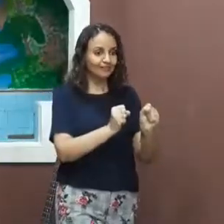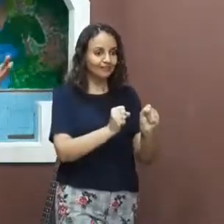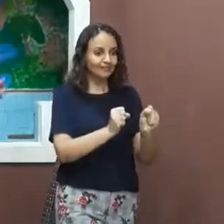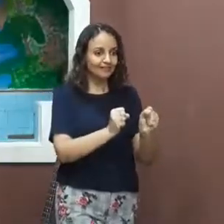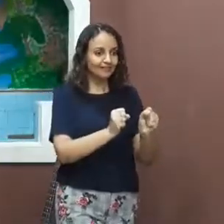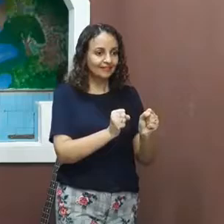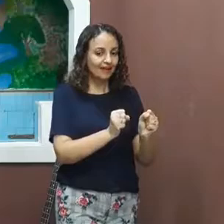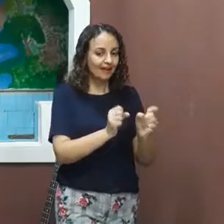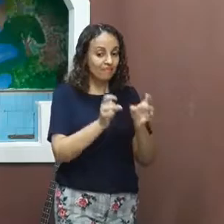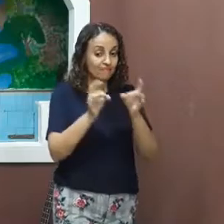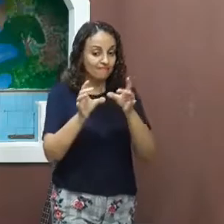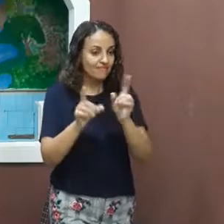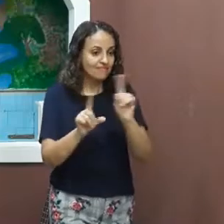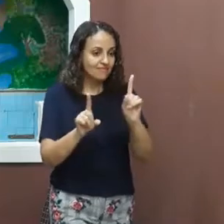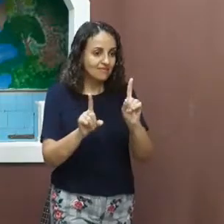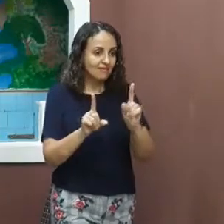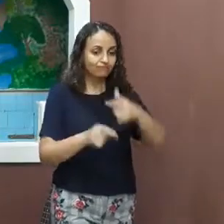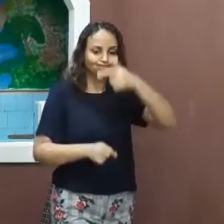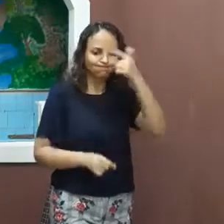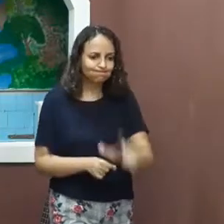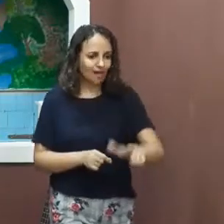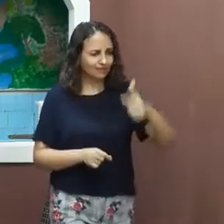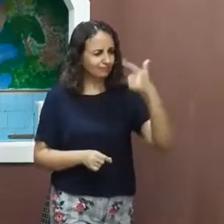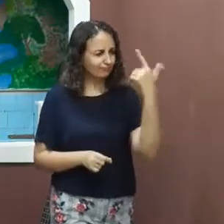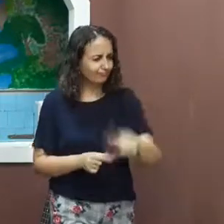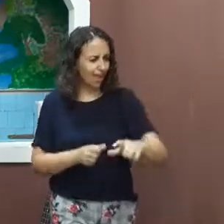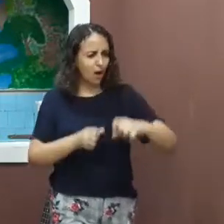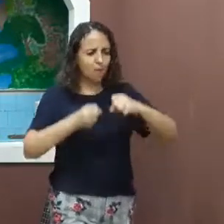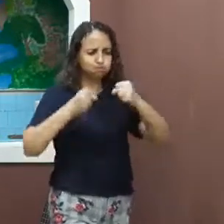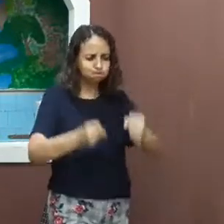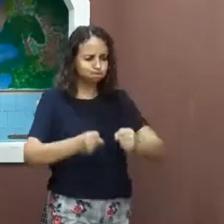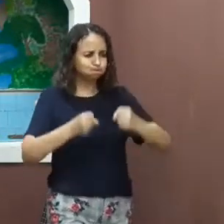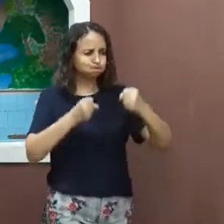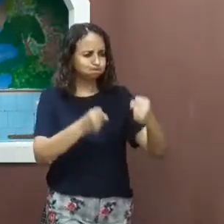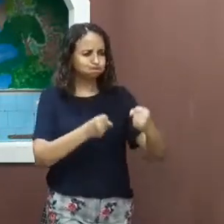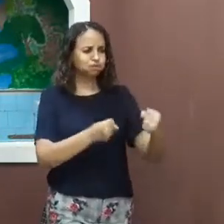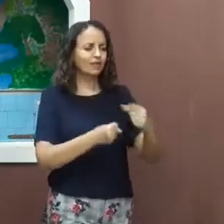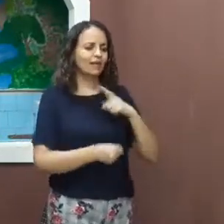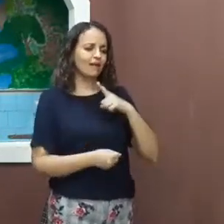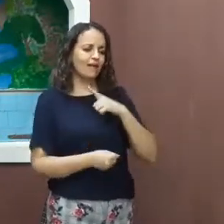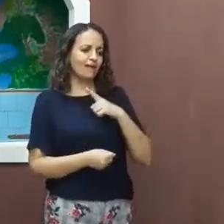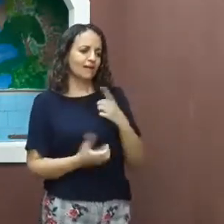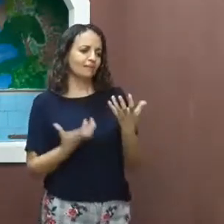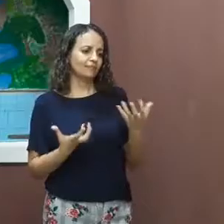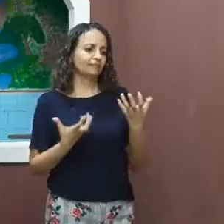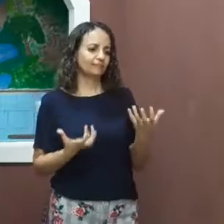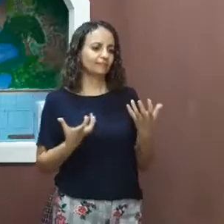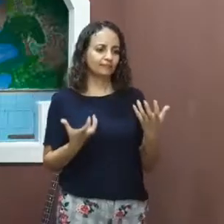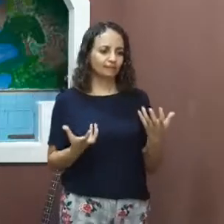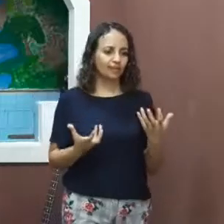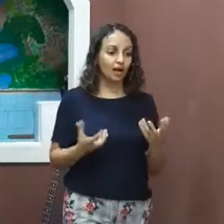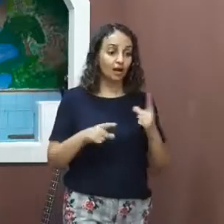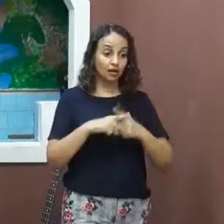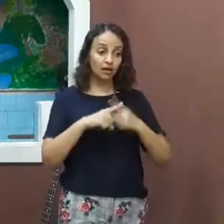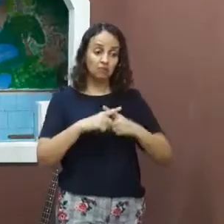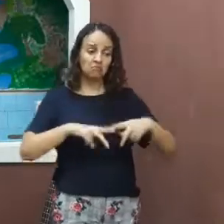o poder. Não largam, irmãos. Não largam. Ah, pastor, você vê a